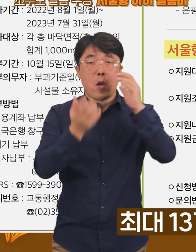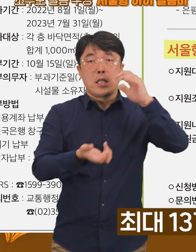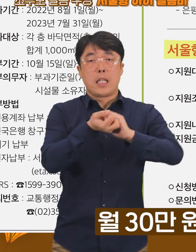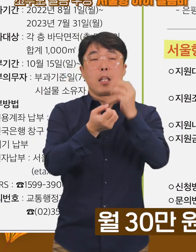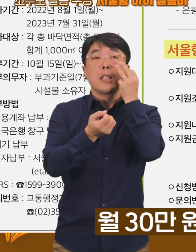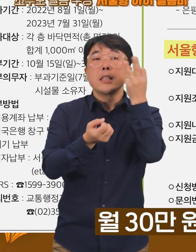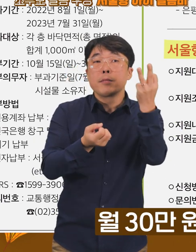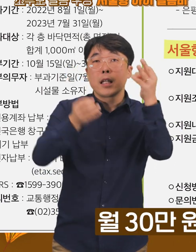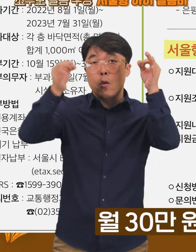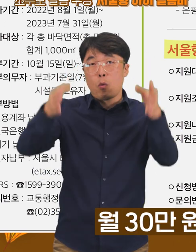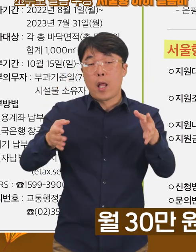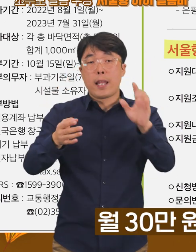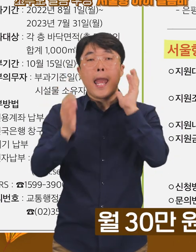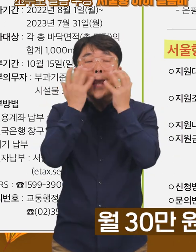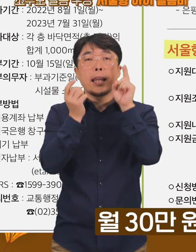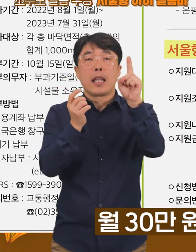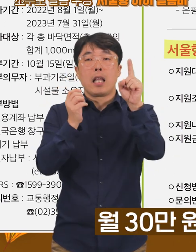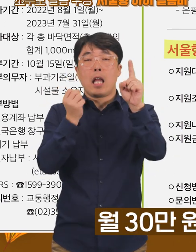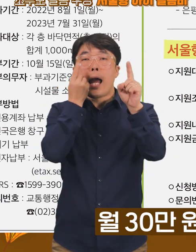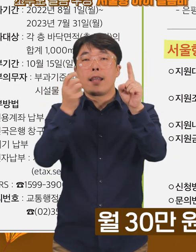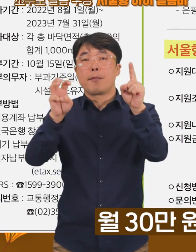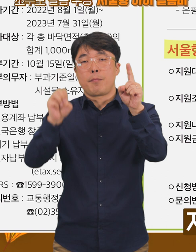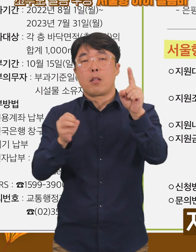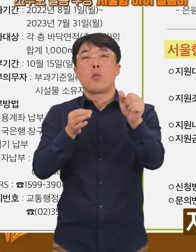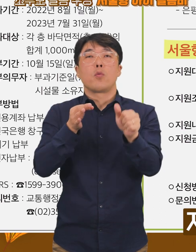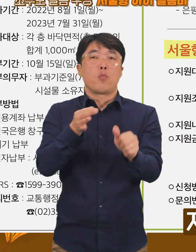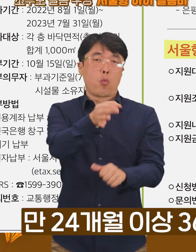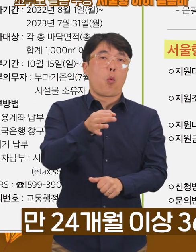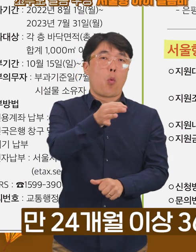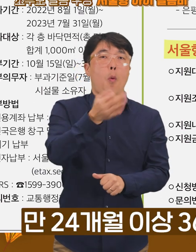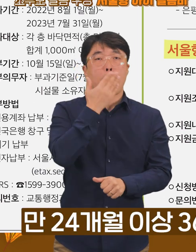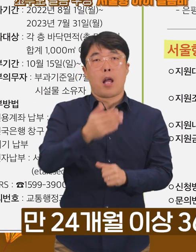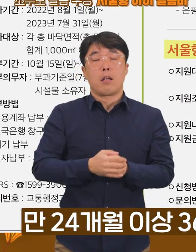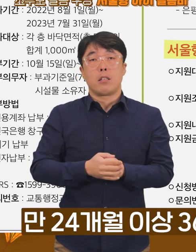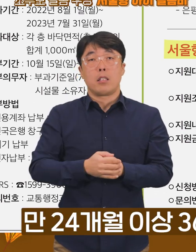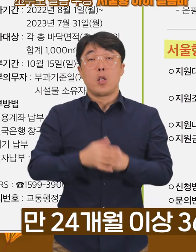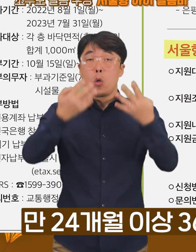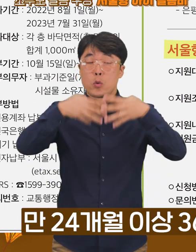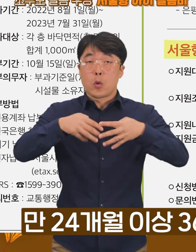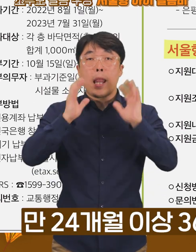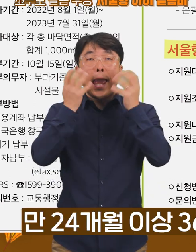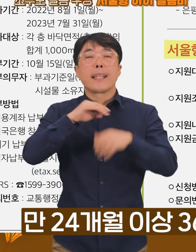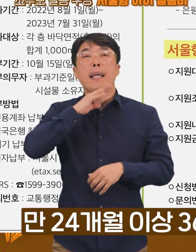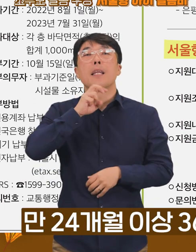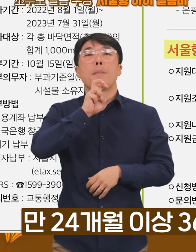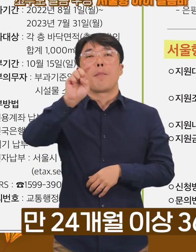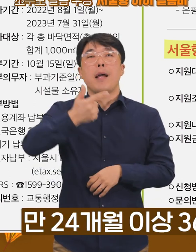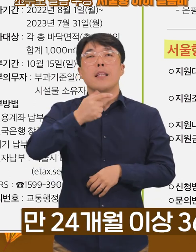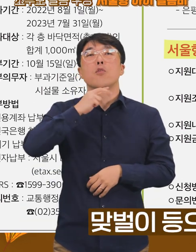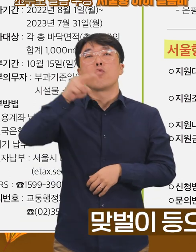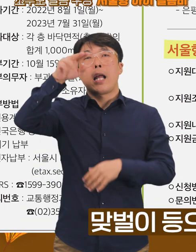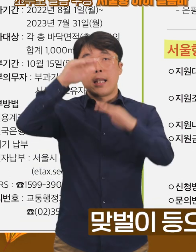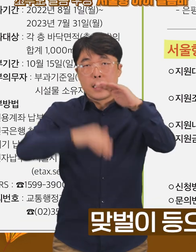아이 한 명당 월 30만 원 수당을 지원합니다. 지원 대상은 만 24개월 이상 36개월 이하의 아이를